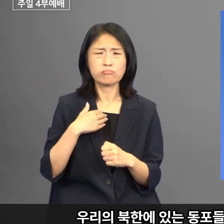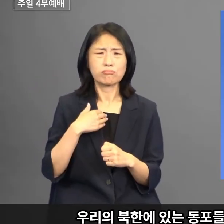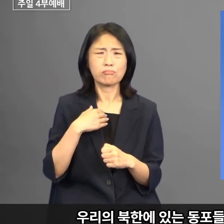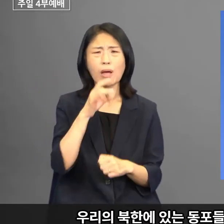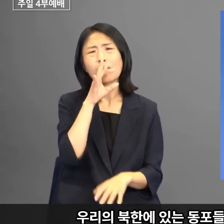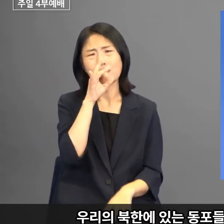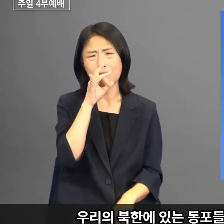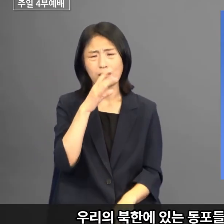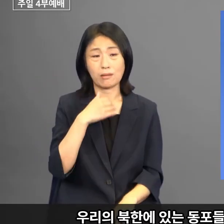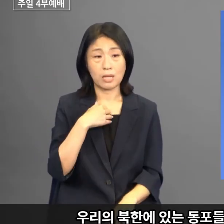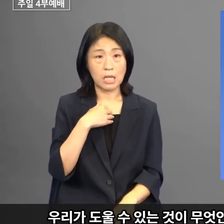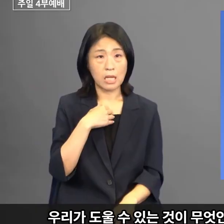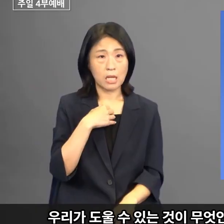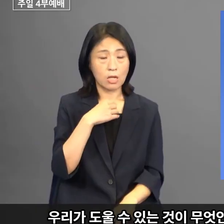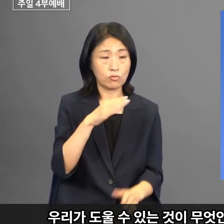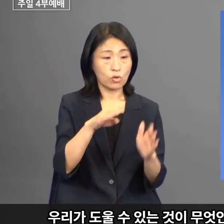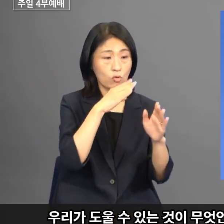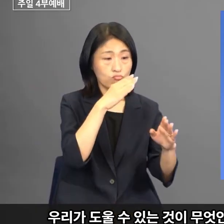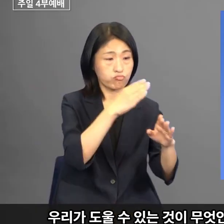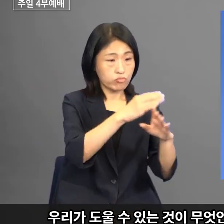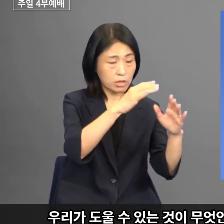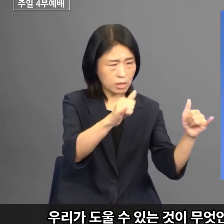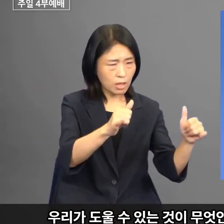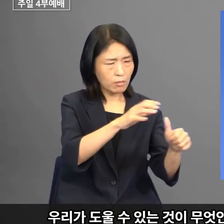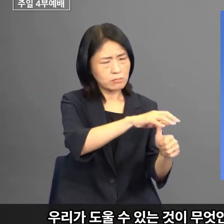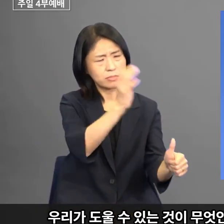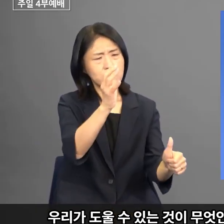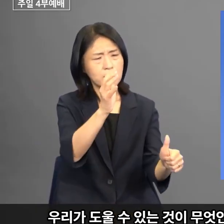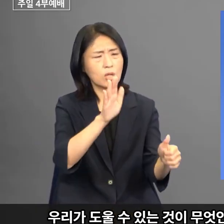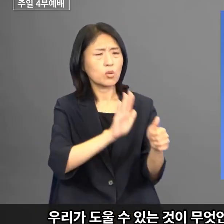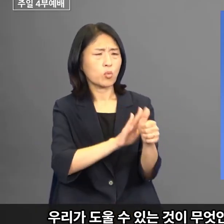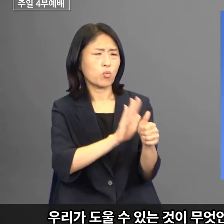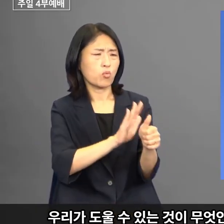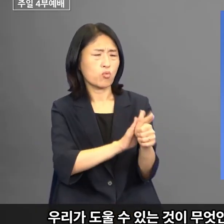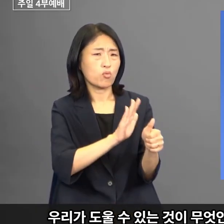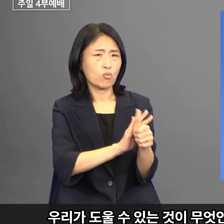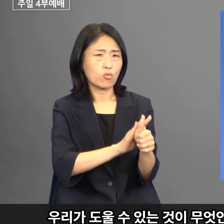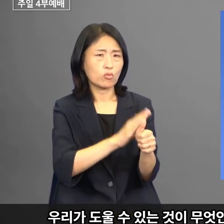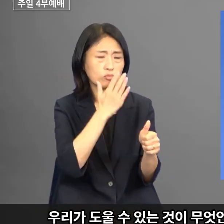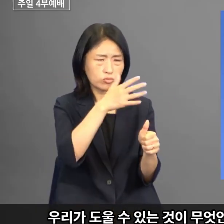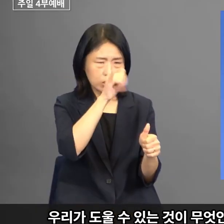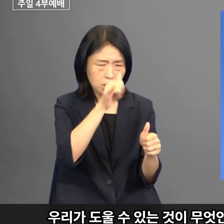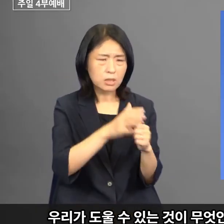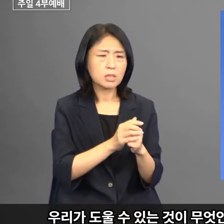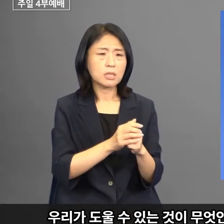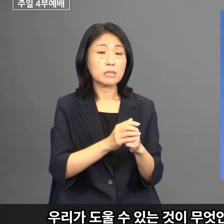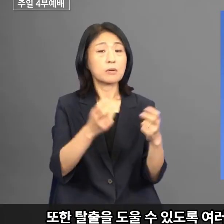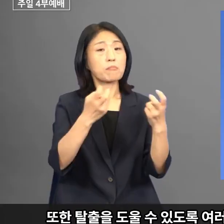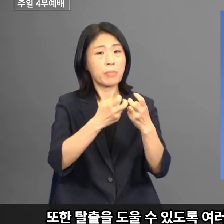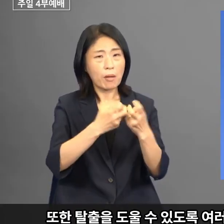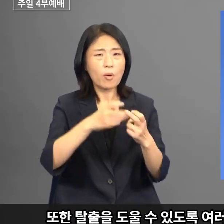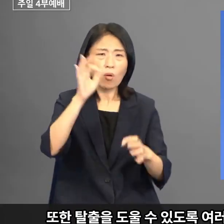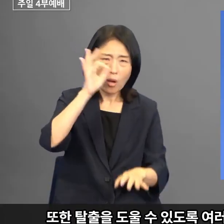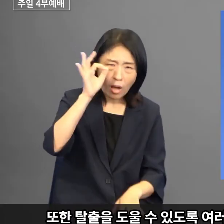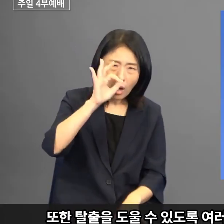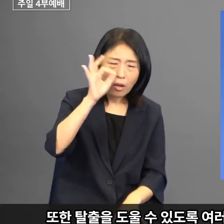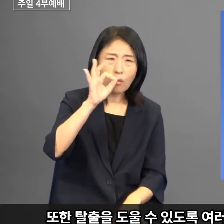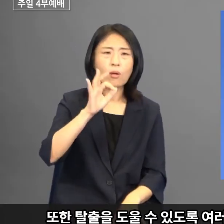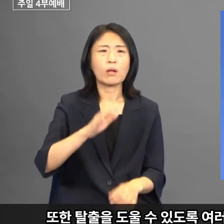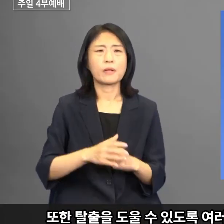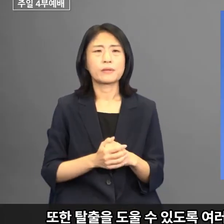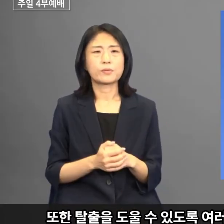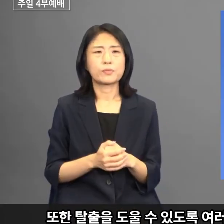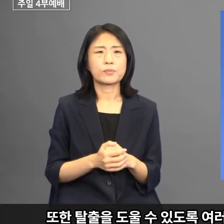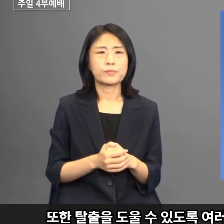풀어질 수 있도록 기도하고 우리가 도울 수 있는 것이 무엇인지 하늘꿈 학교와 통일민들과 함께 또한 탈출을 도울 수